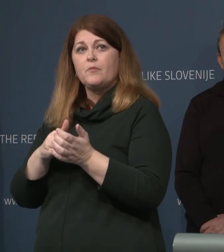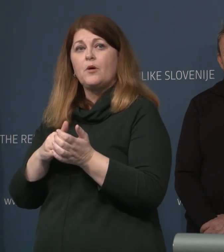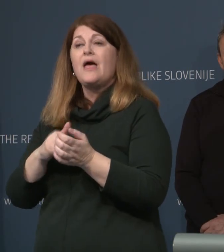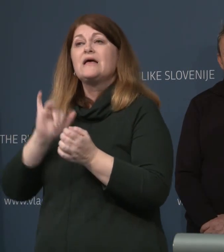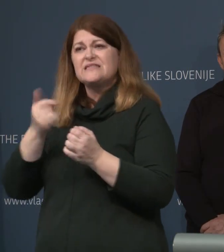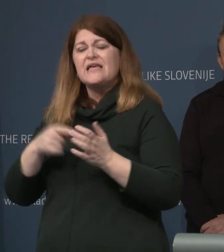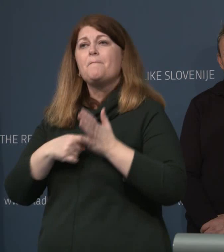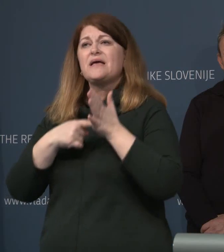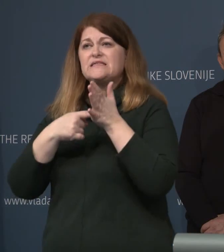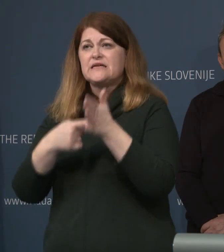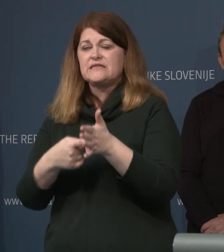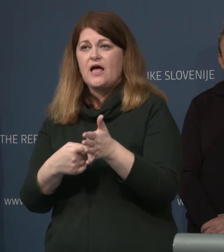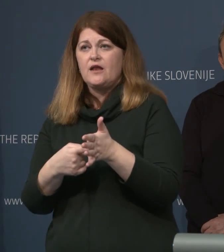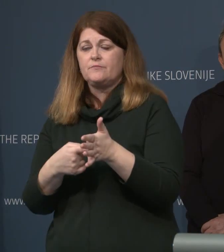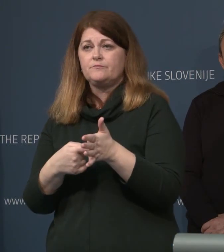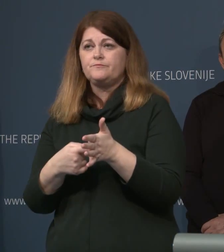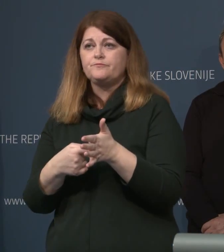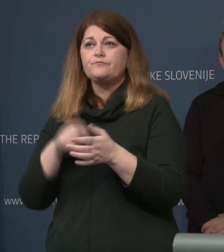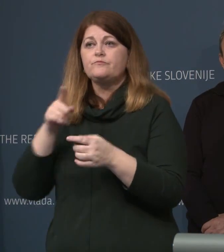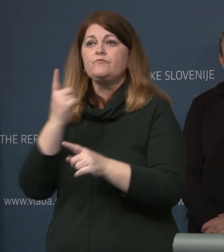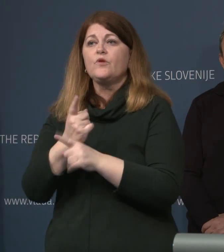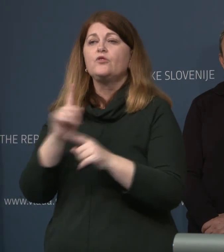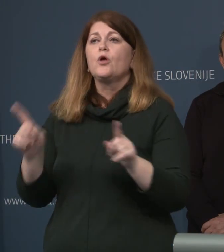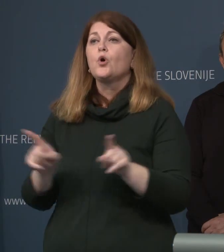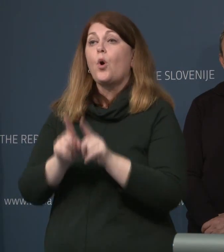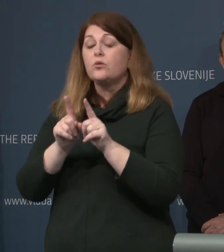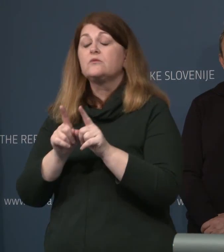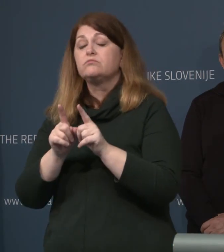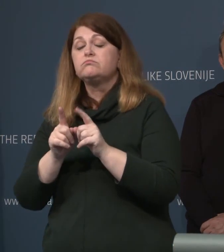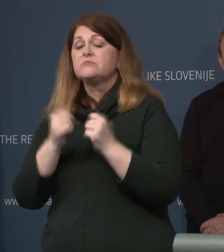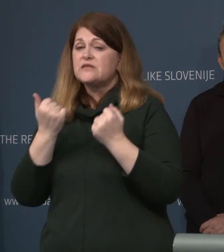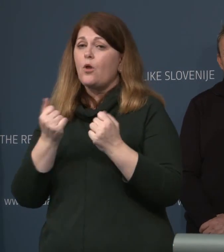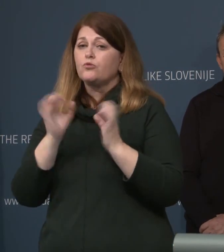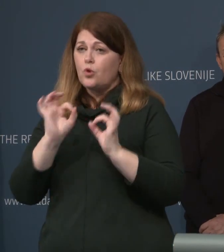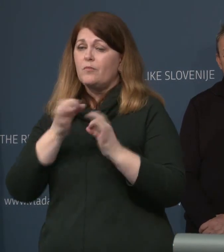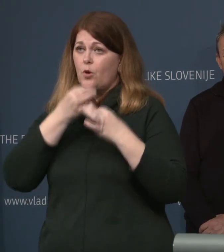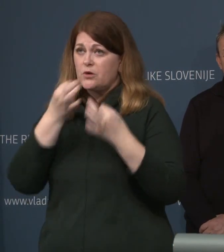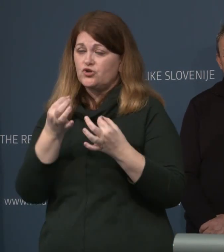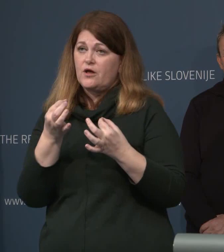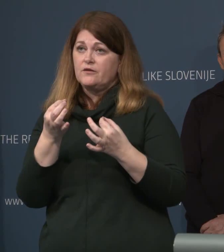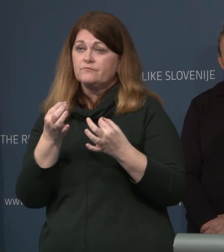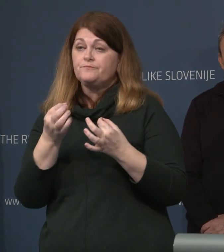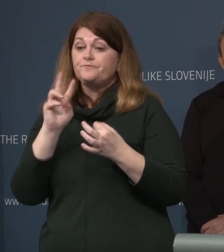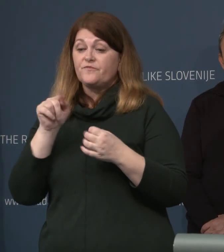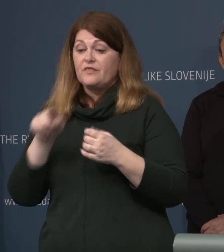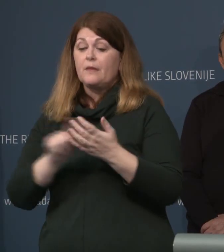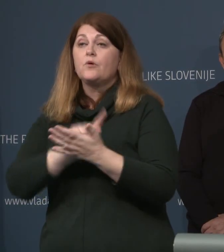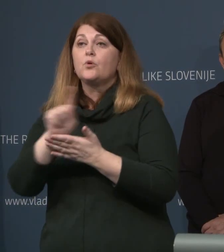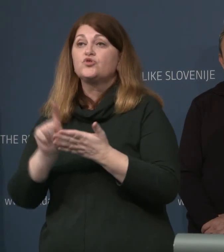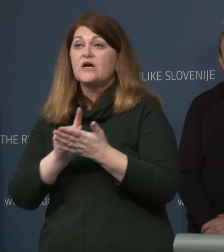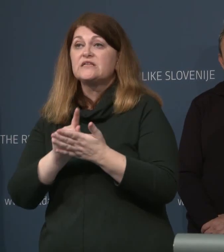pa izkazala, so se izkazala to tudi kot relevantna vprašanja in ravno zdaj v tem